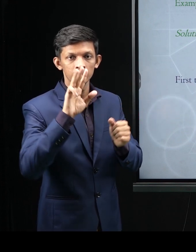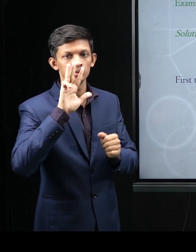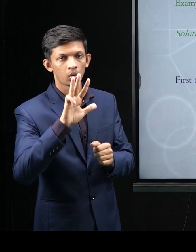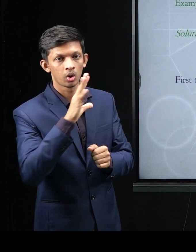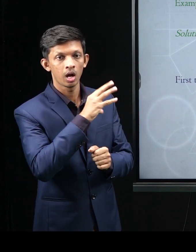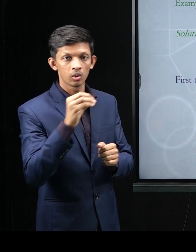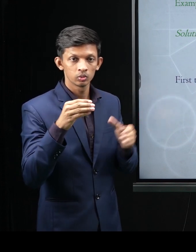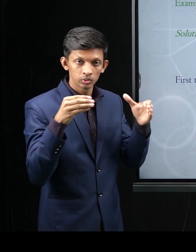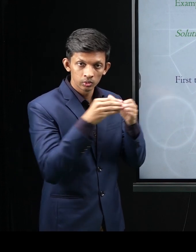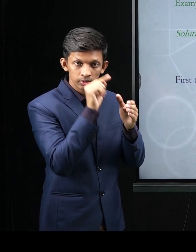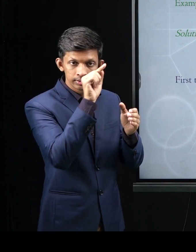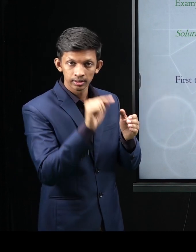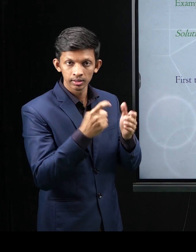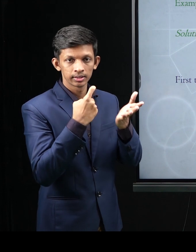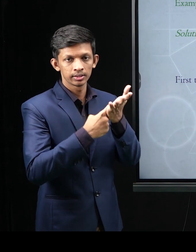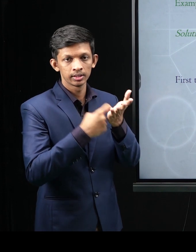సాధారణ నిష్పత్తి r ఈజ్ ఈక్వల్ టు